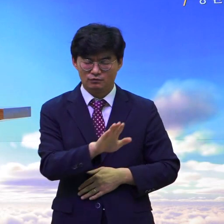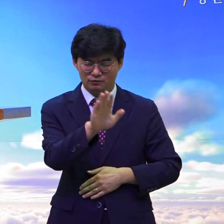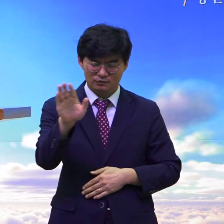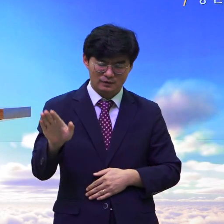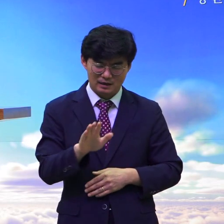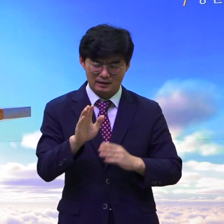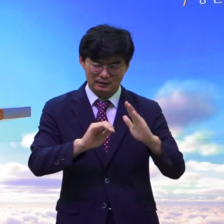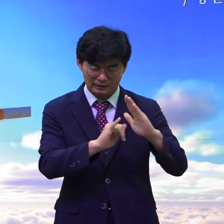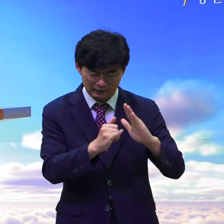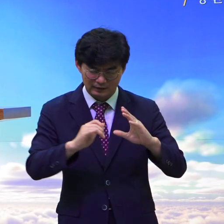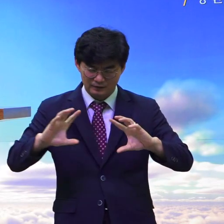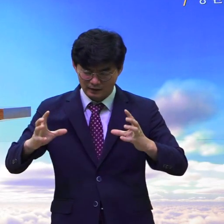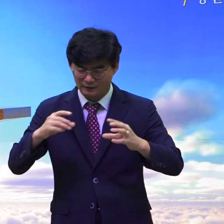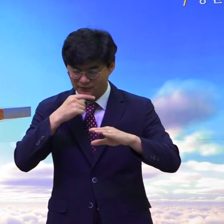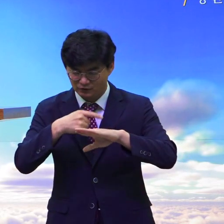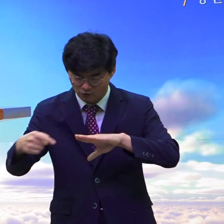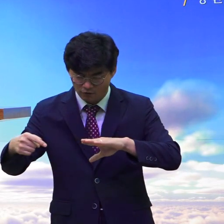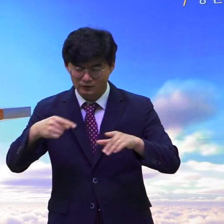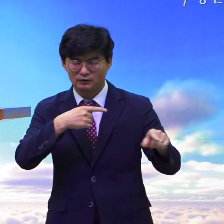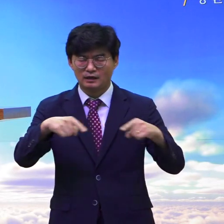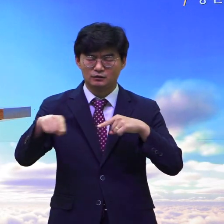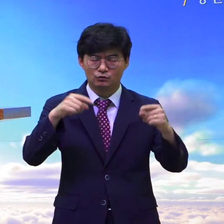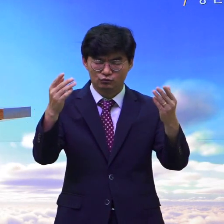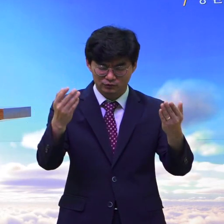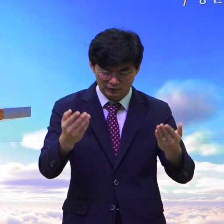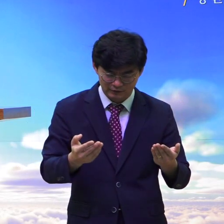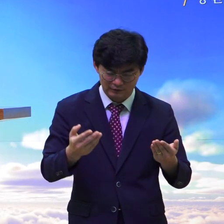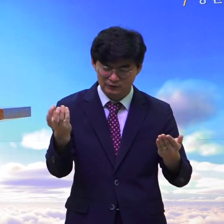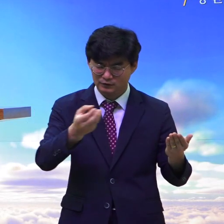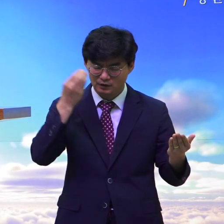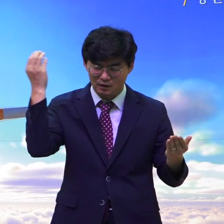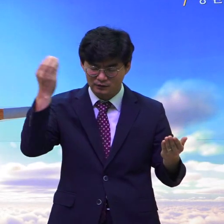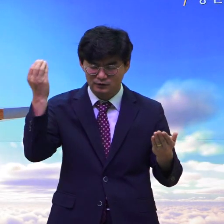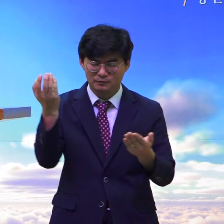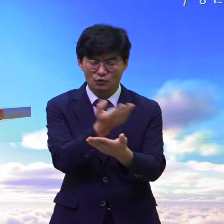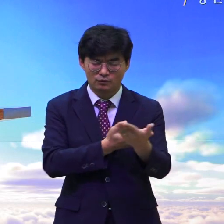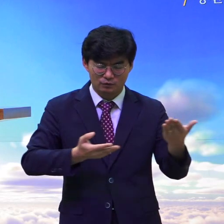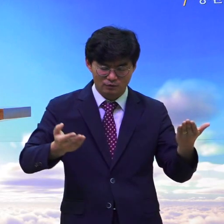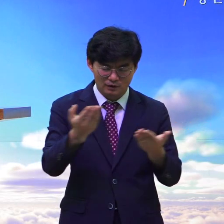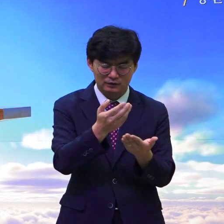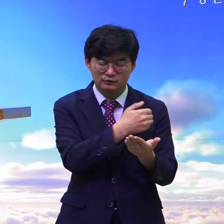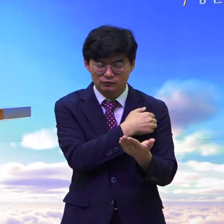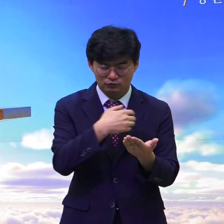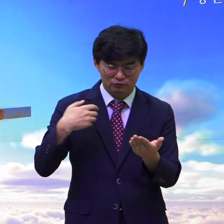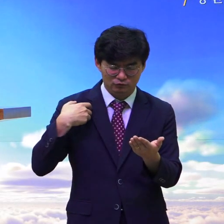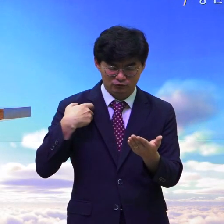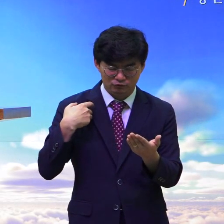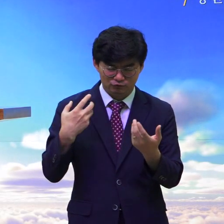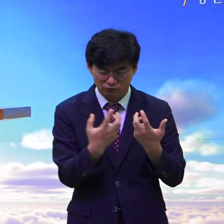우리와 가정과 나라와 민족을 다스리시는 성령님의 교통하심과 충만하심,